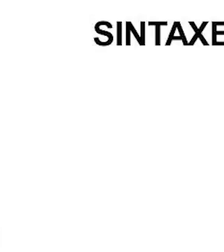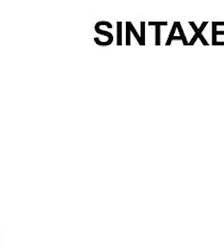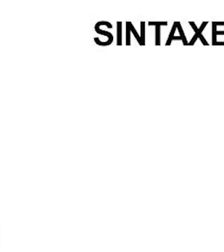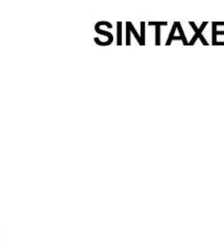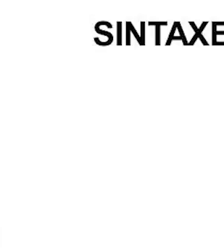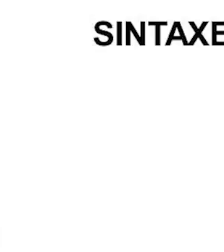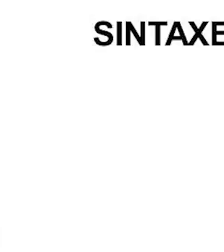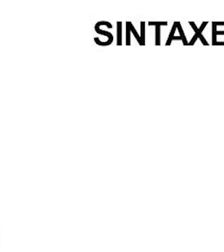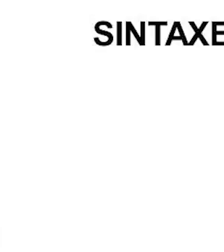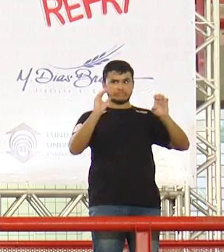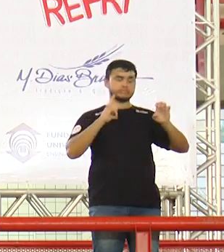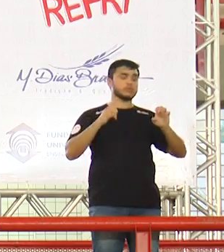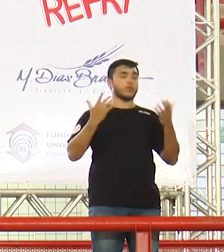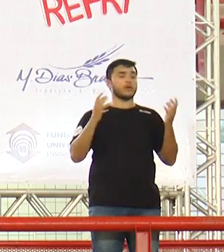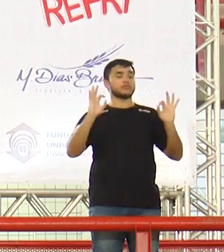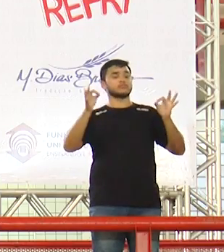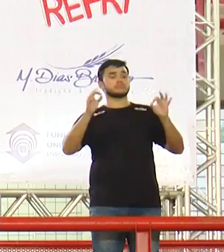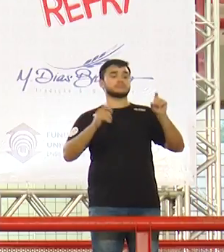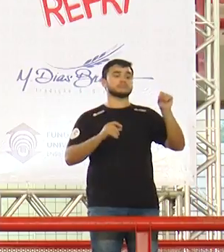bastantes animais?